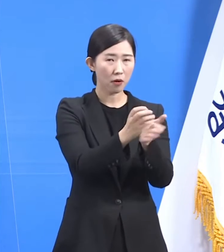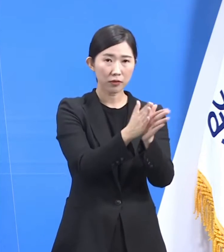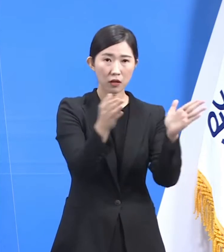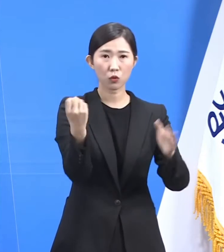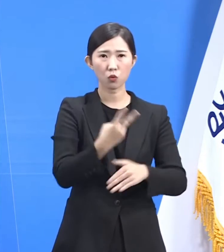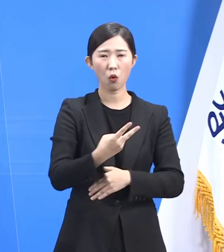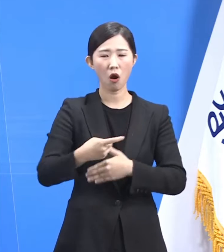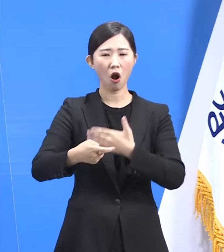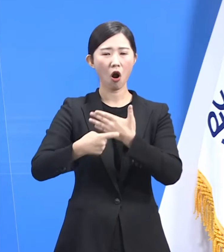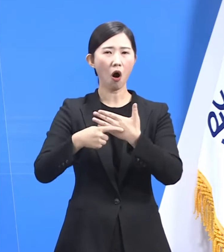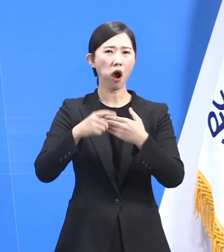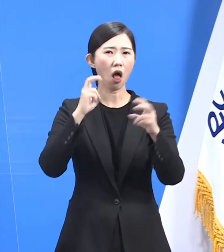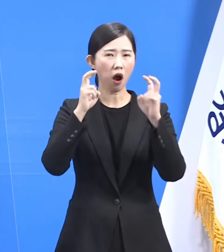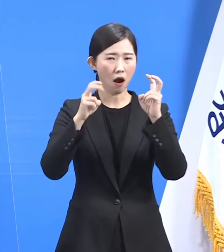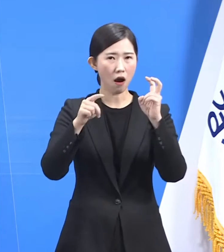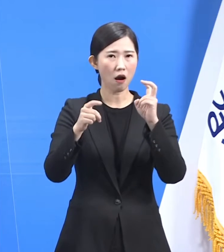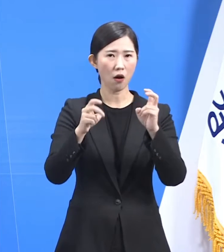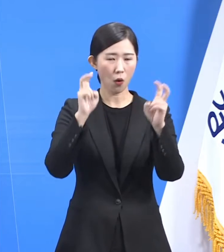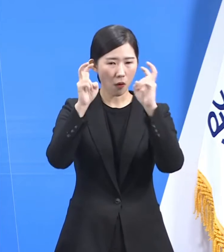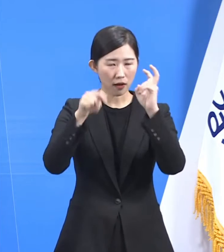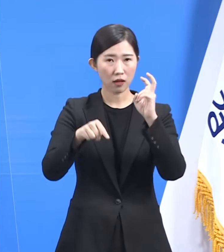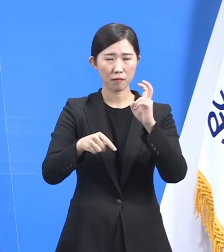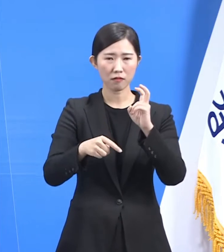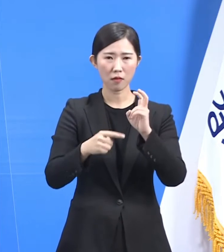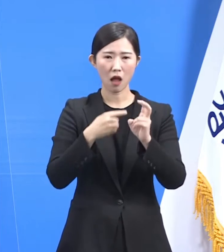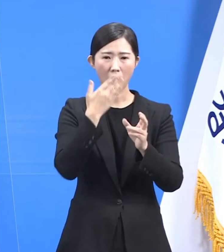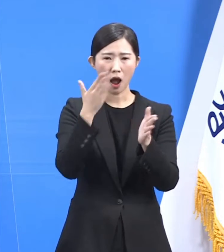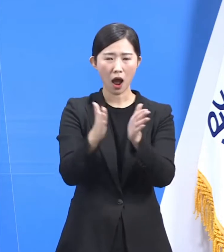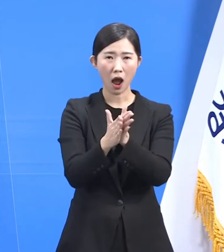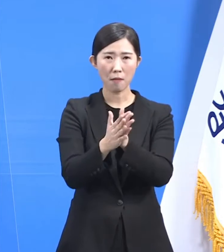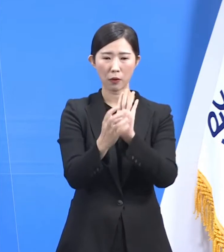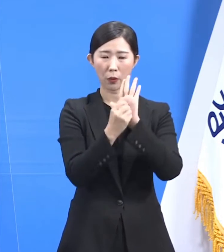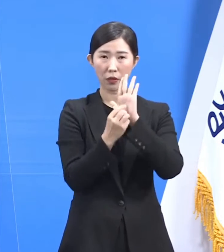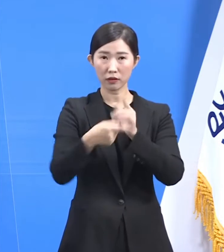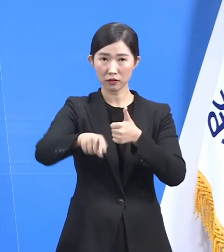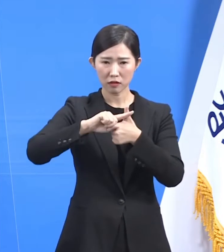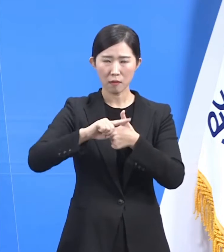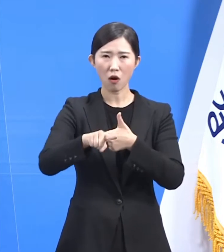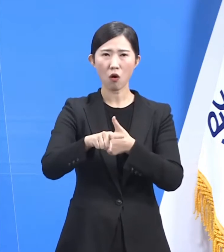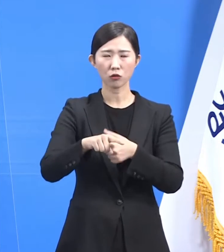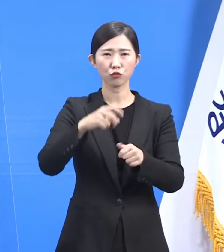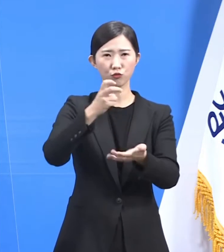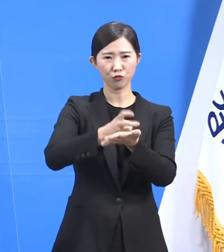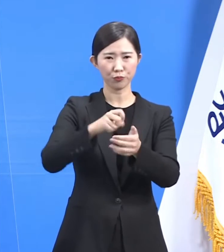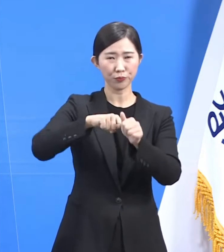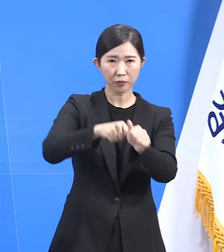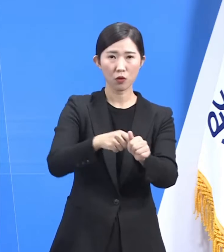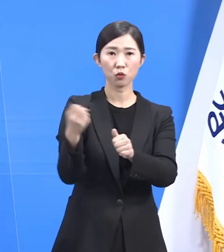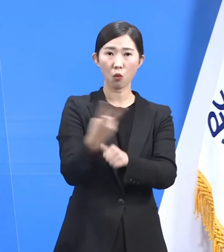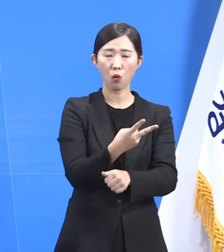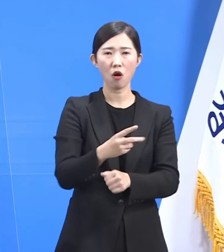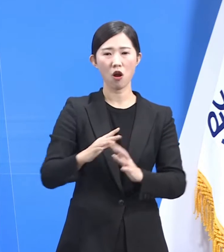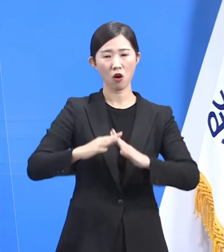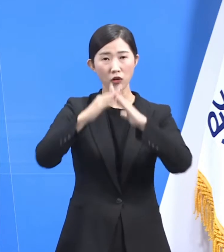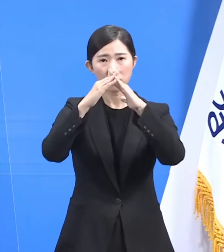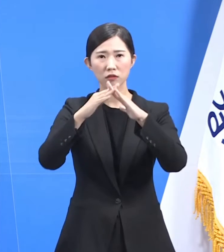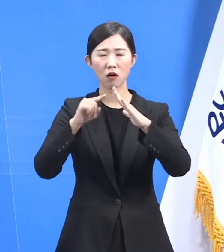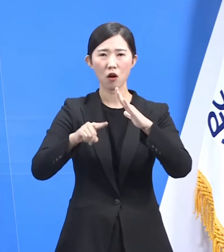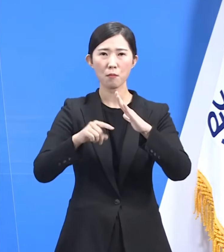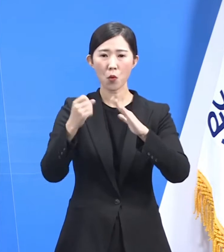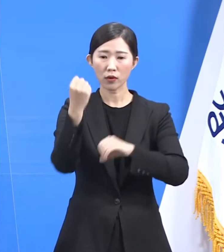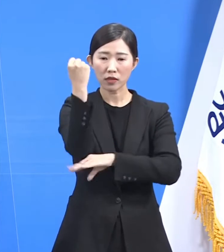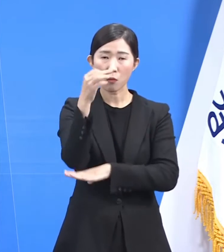입찰 담합을 단속하고 건설공사 원가 공개를 확대해서 건설 현장의 부조리를